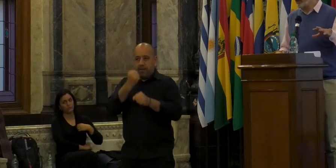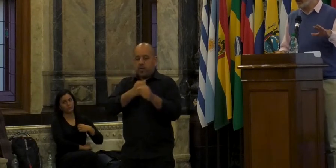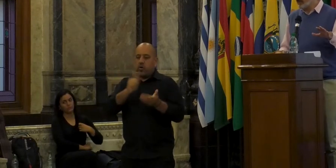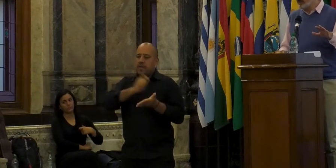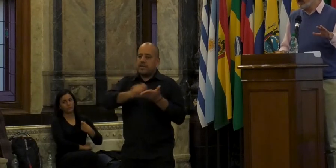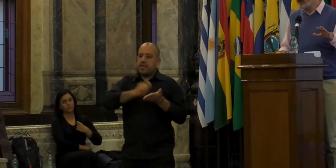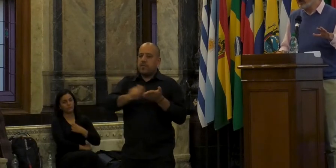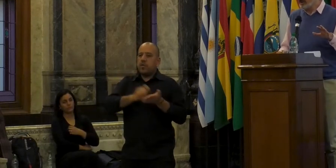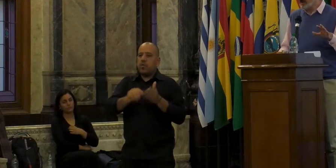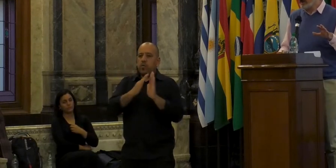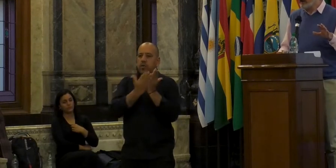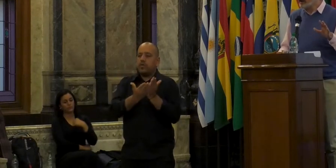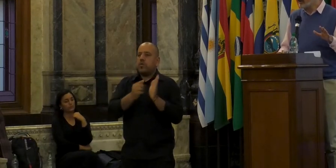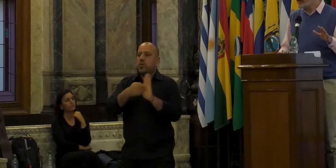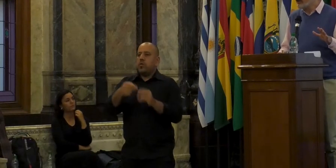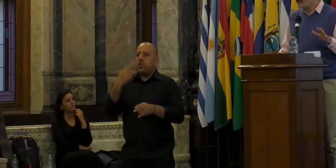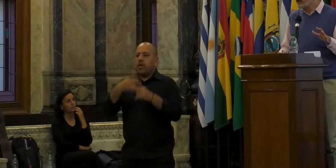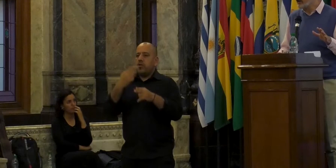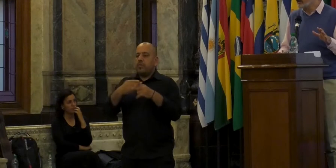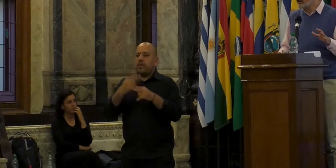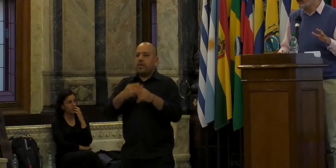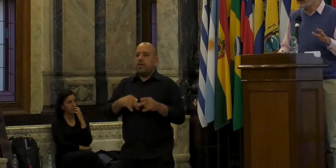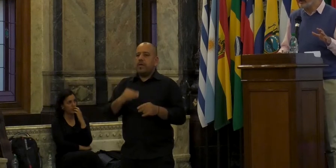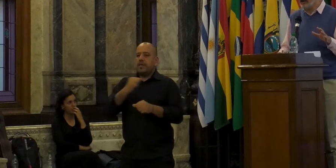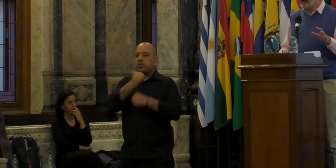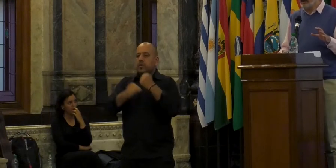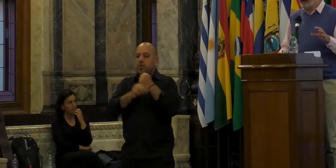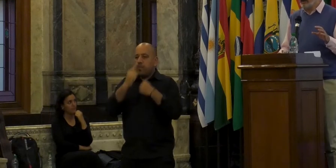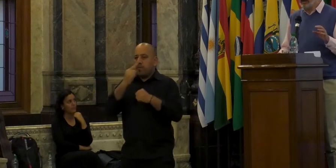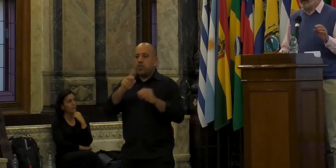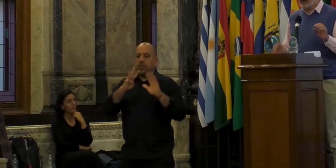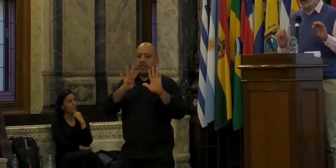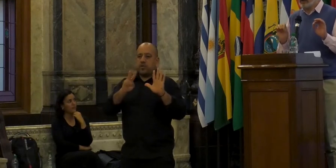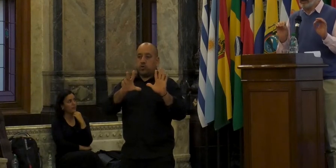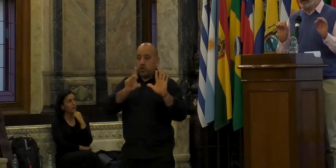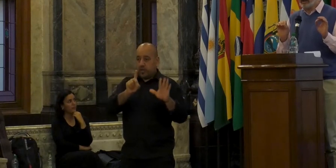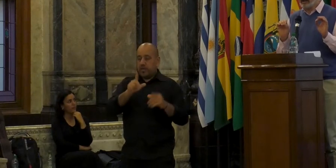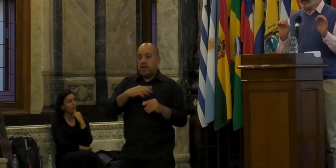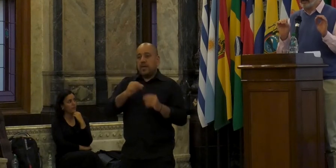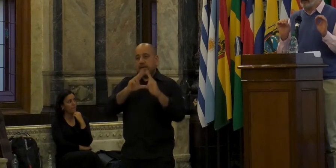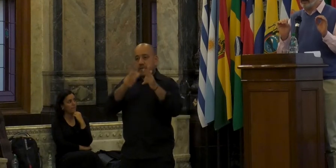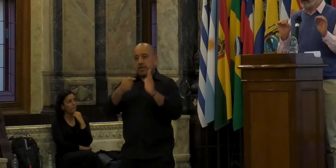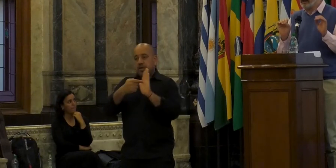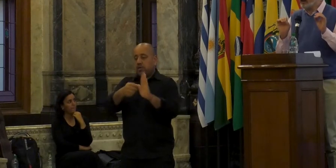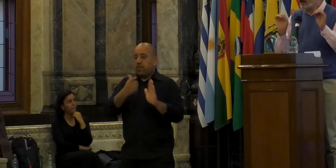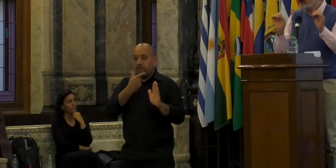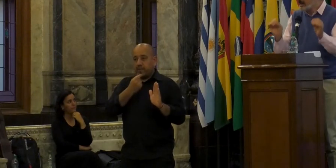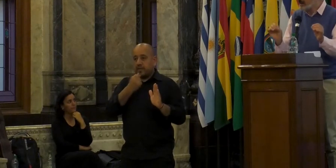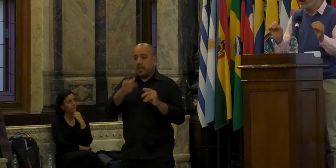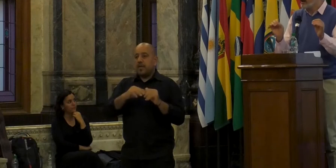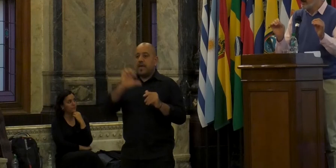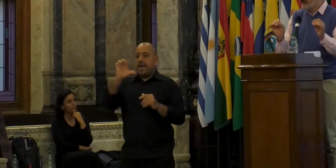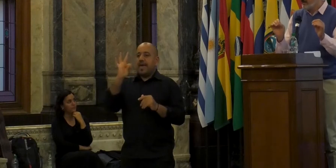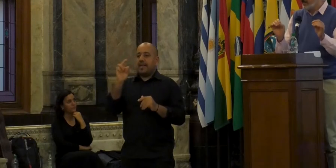un libro que os recomiendo mucho, que se llama The Second Shift, en los años 80, donde hacía una cosa muy sencilla, que era